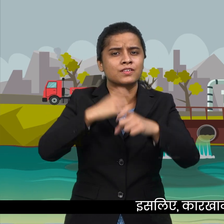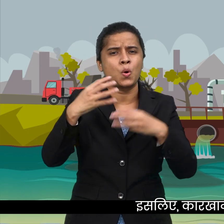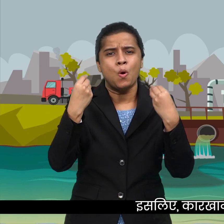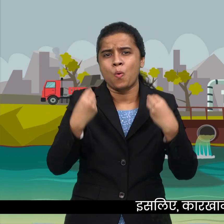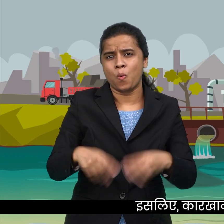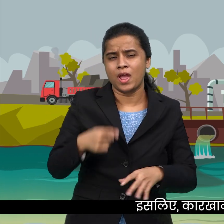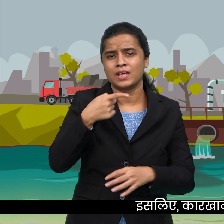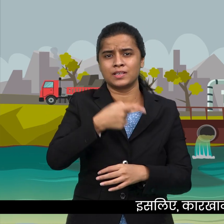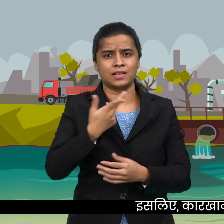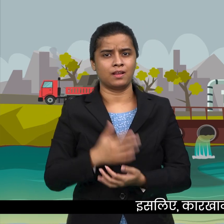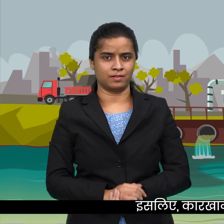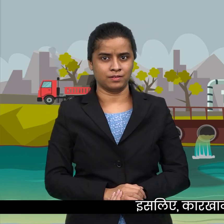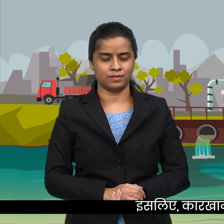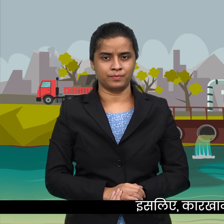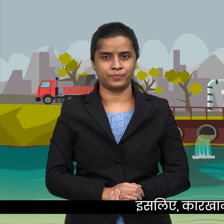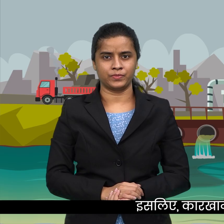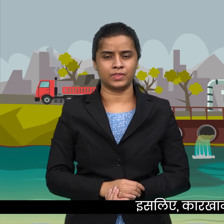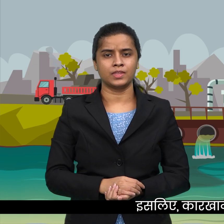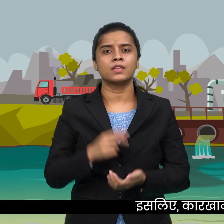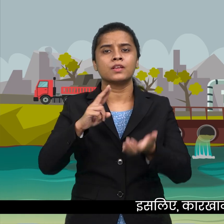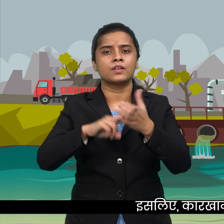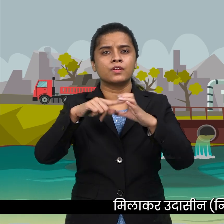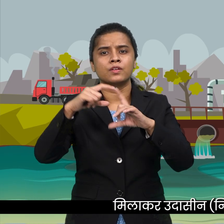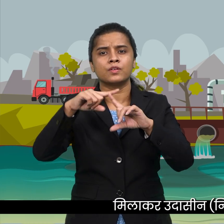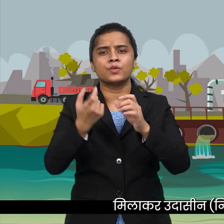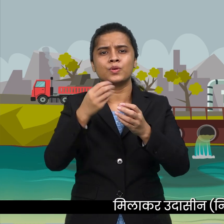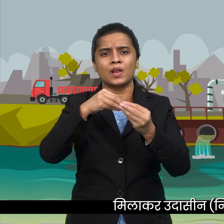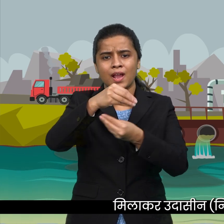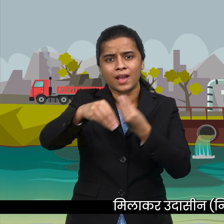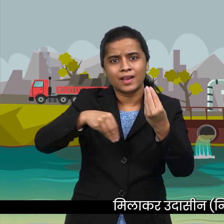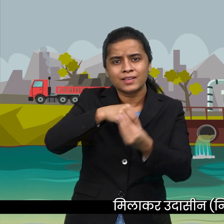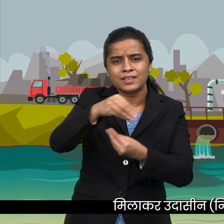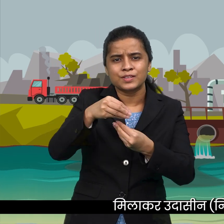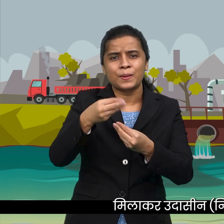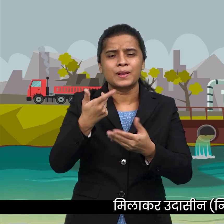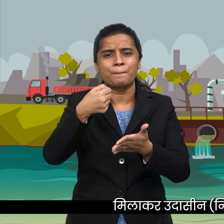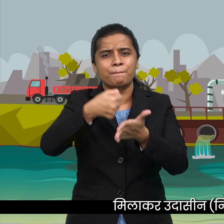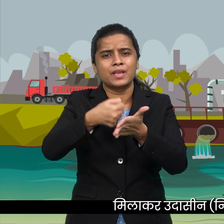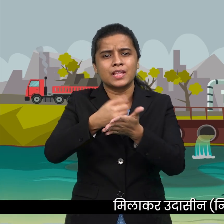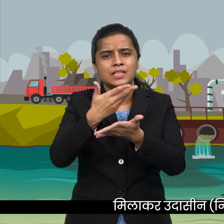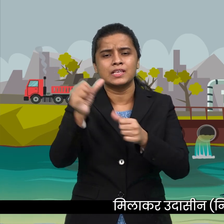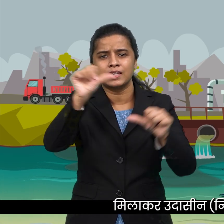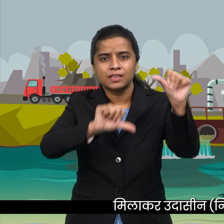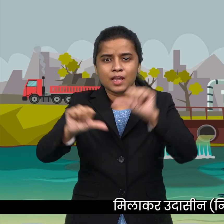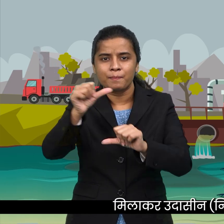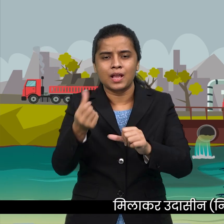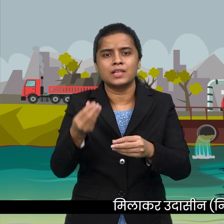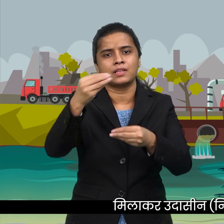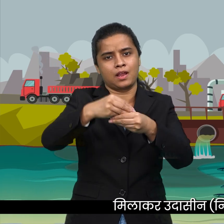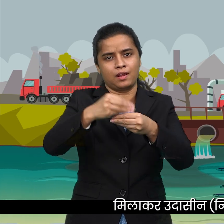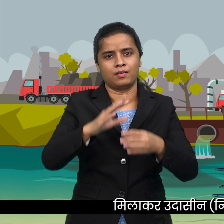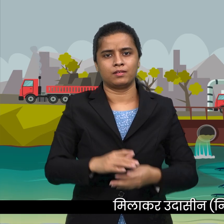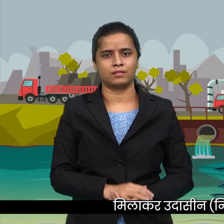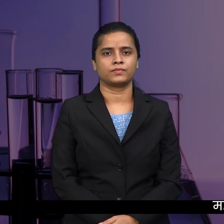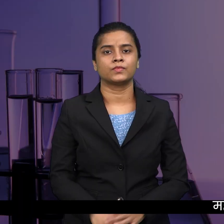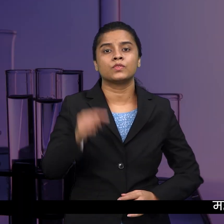इसलिए कारखाने के कचरे को क्षारीय पदार्थ मिलाकर उदासीन, निष्प्रभावी या बेअसर